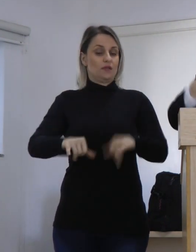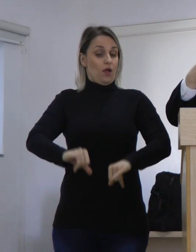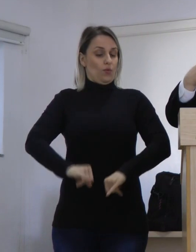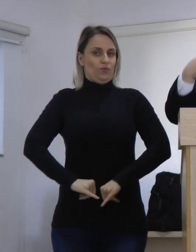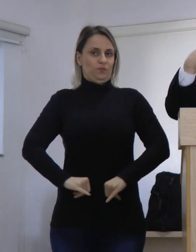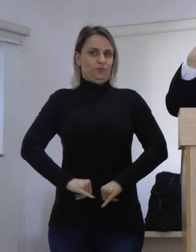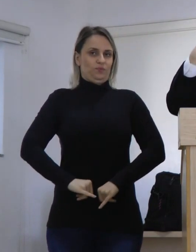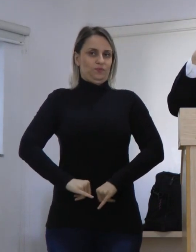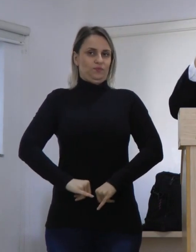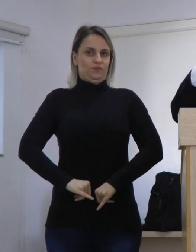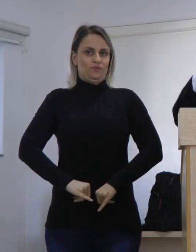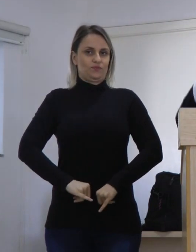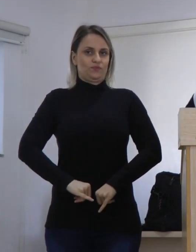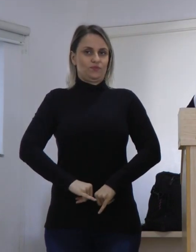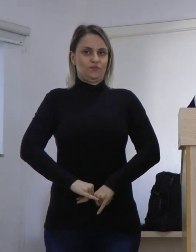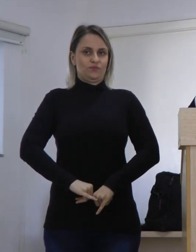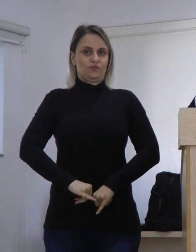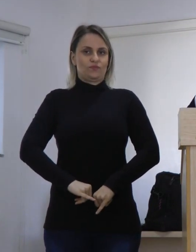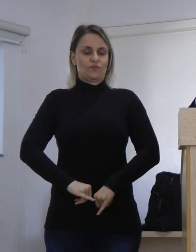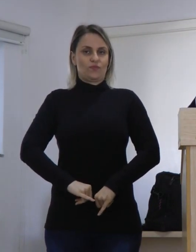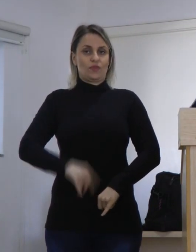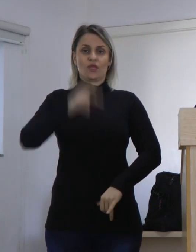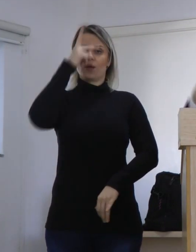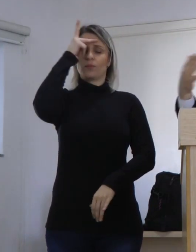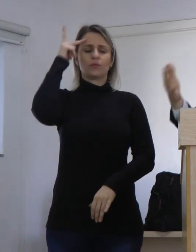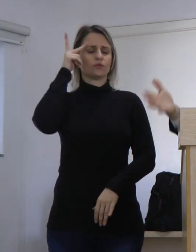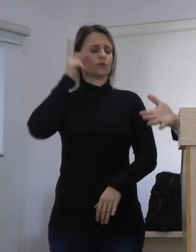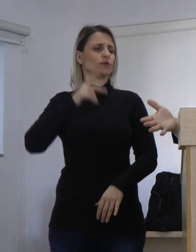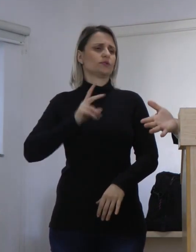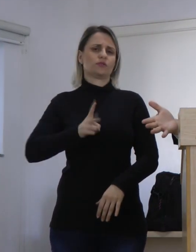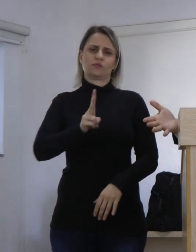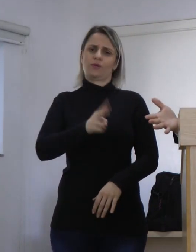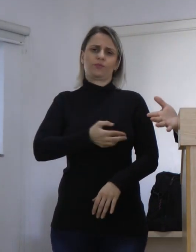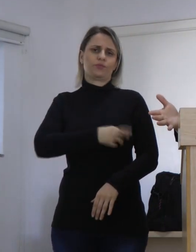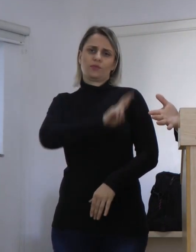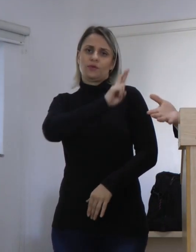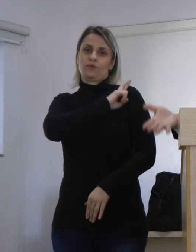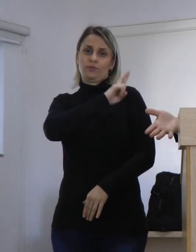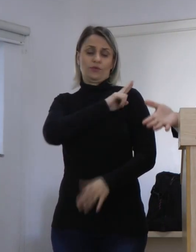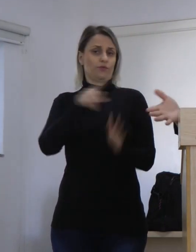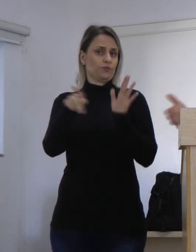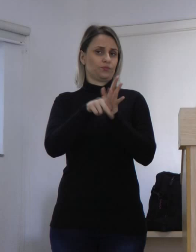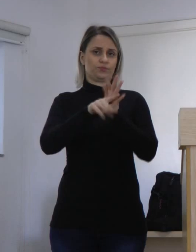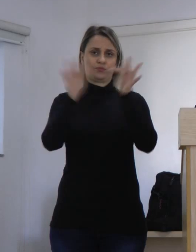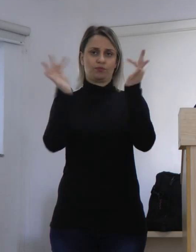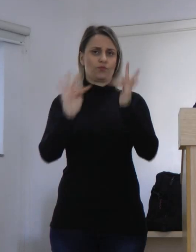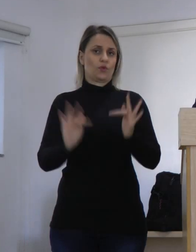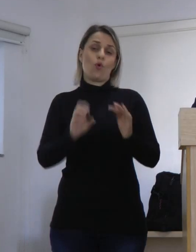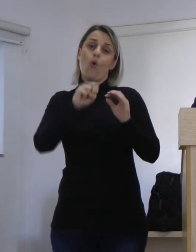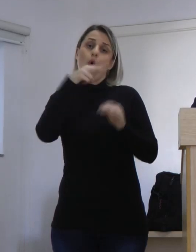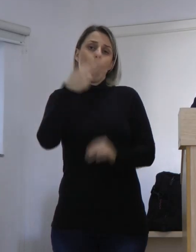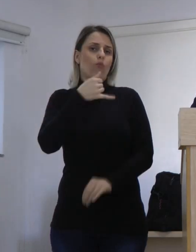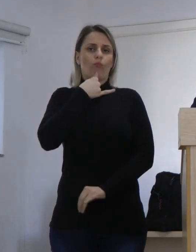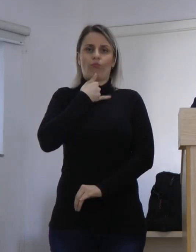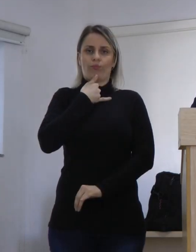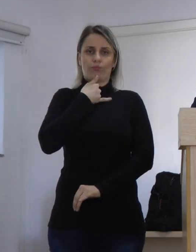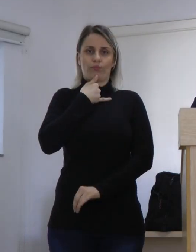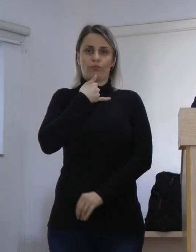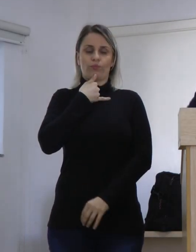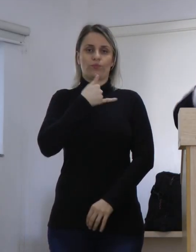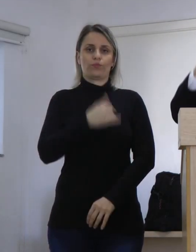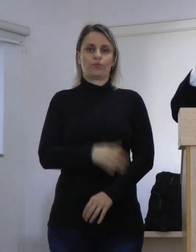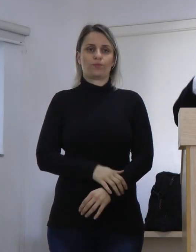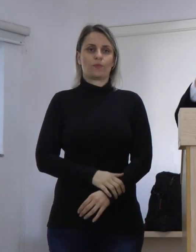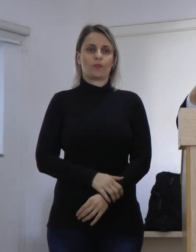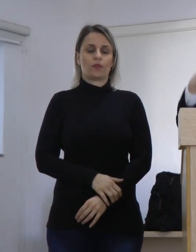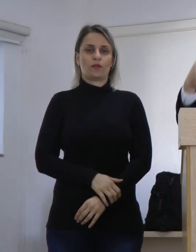E o homem é quase sempre o responsável pela sua felicidade ou pela sua desdita, pela sua infelicidade.